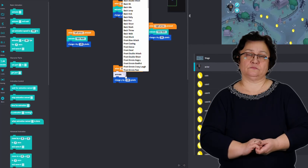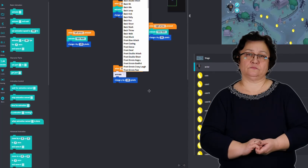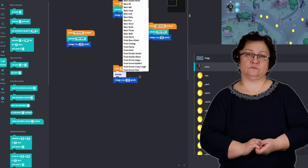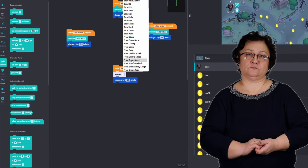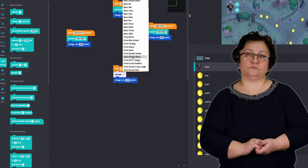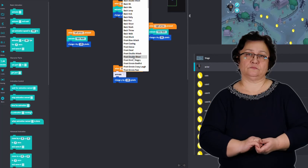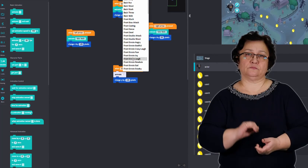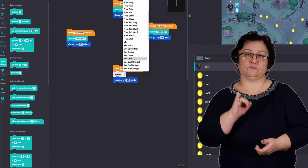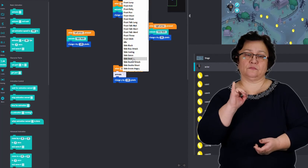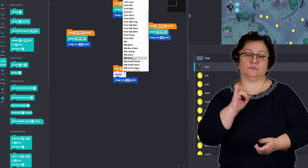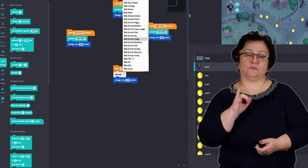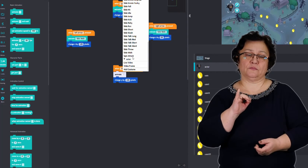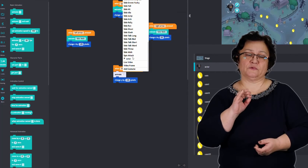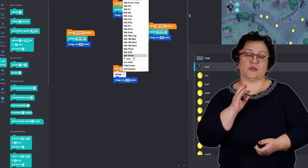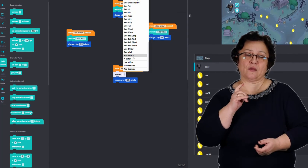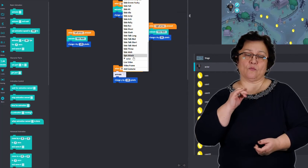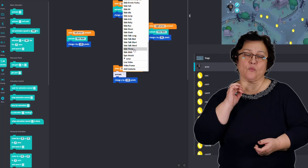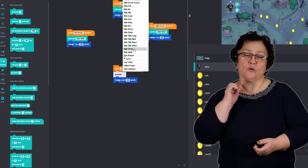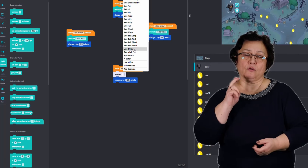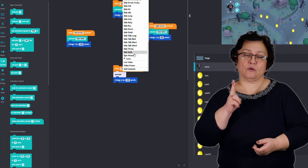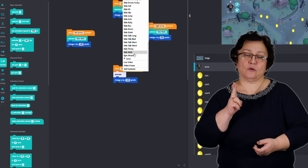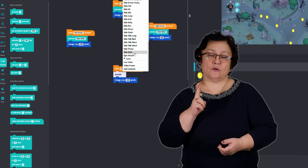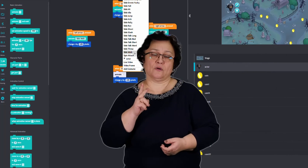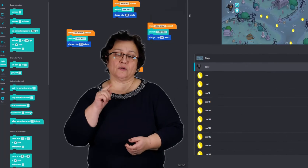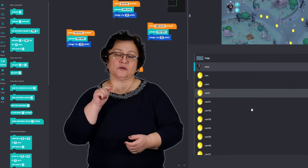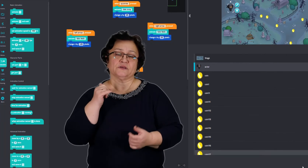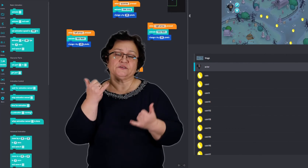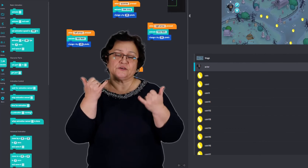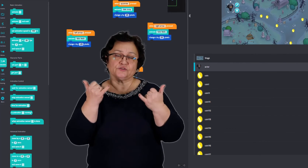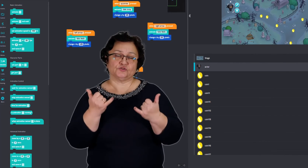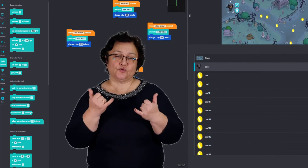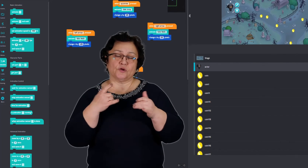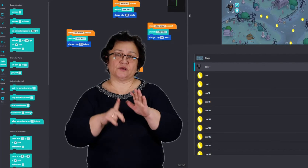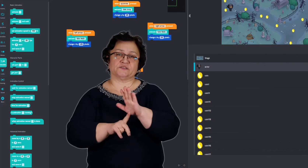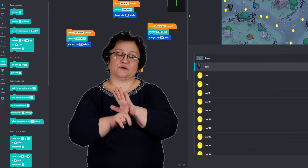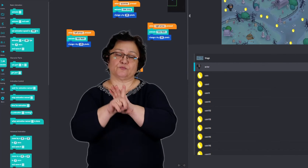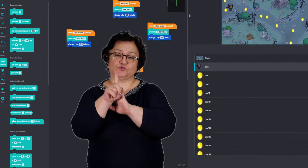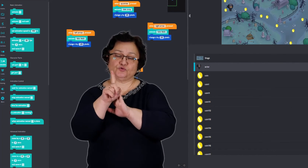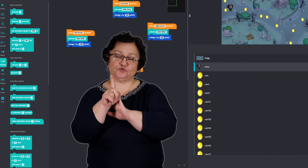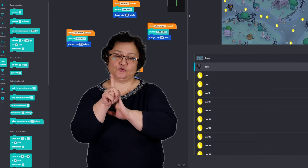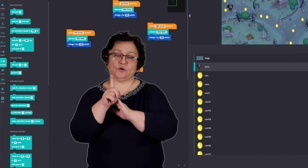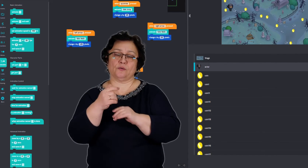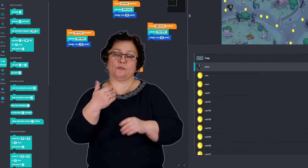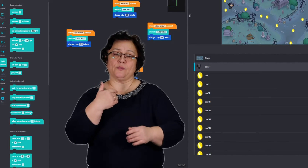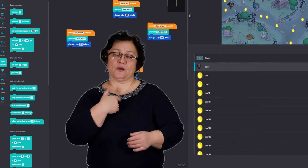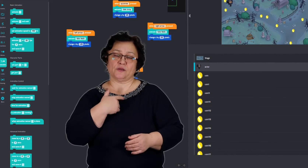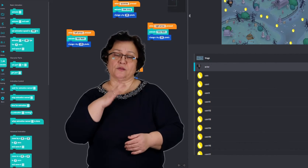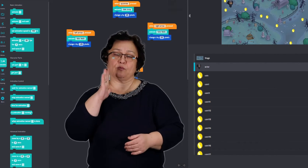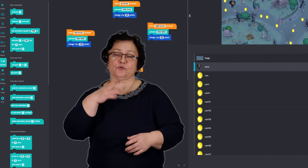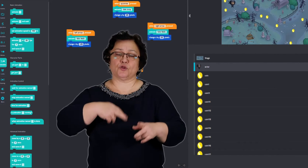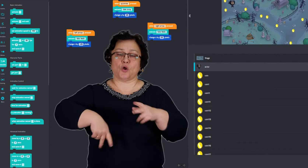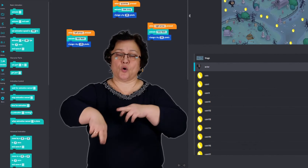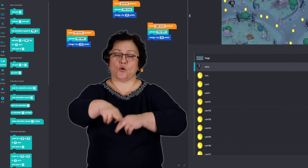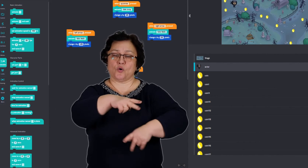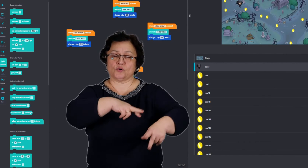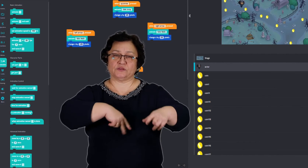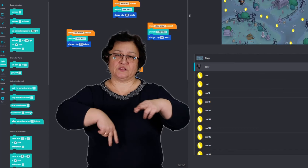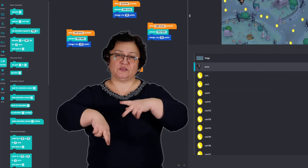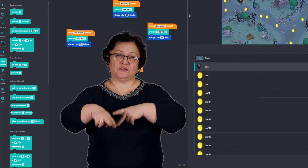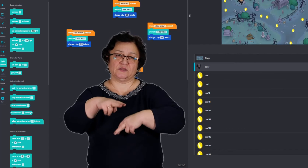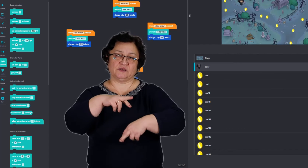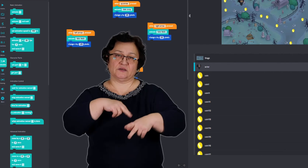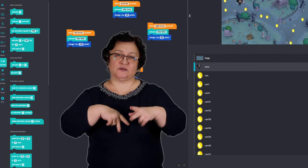Sidewalk і sidewalk. І тепер, якщо я запущу, то в мене він